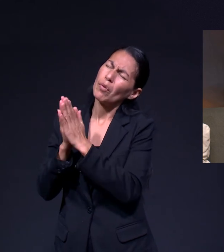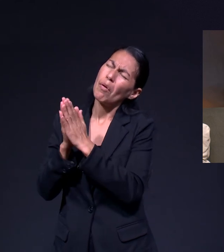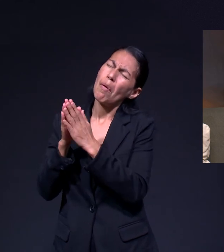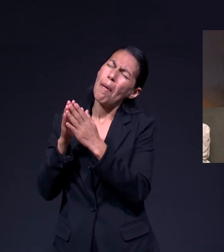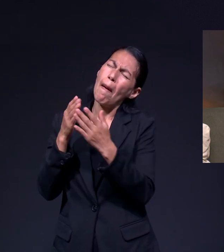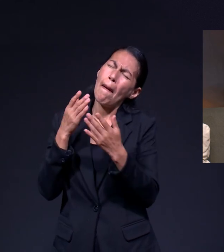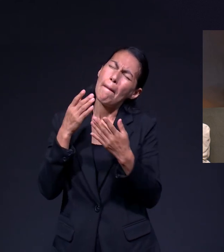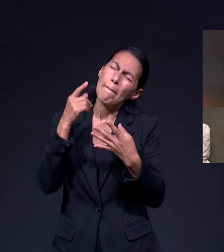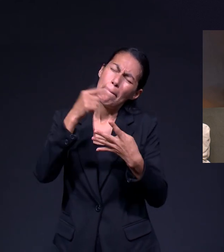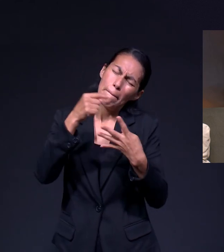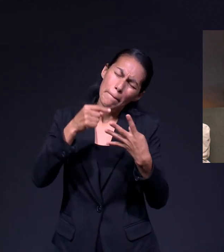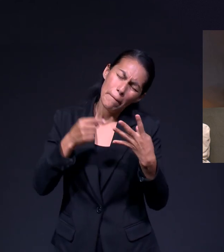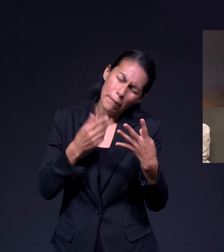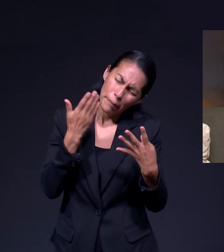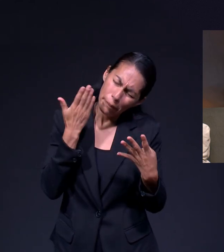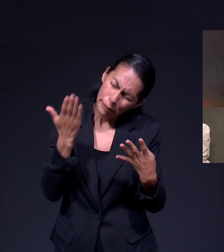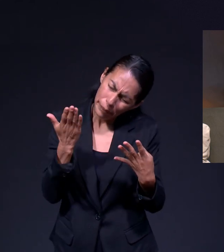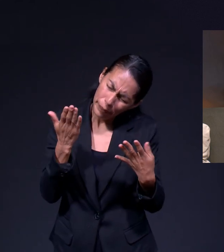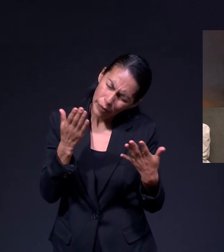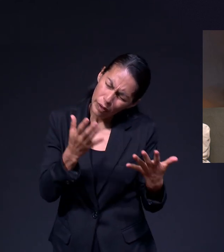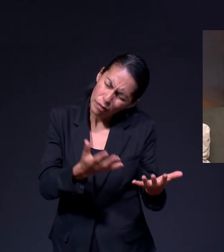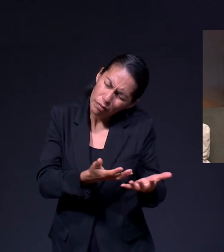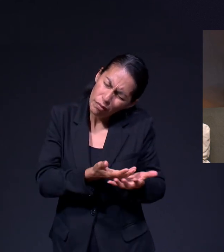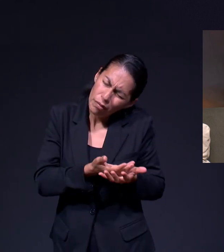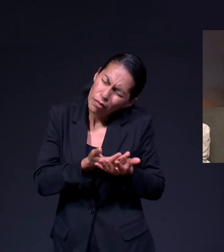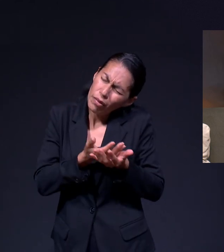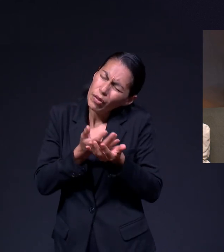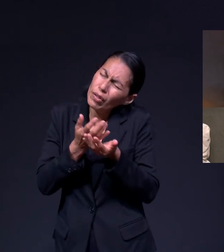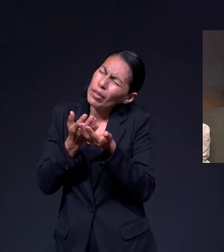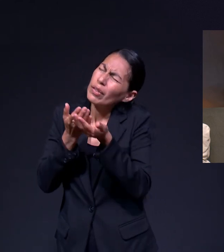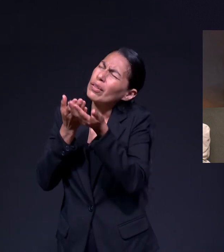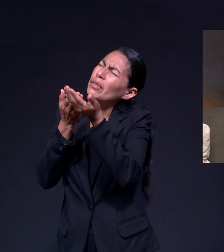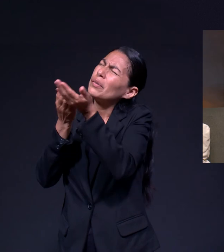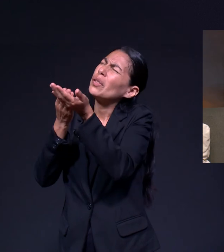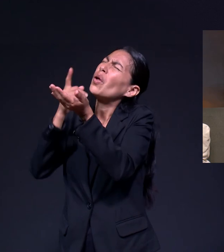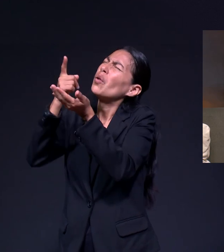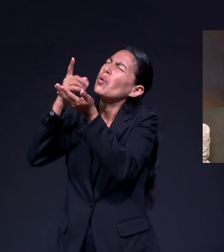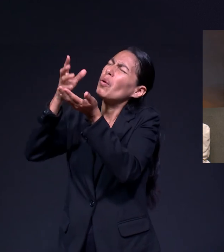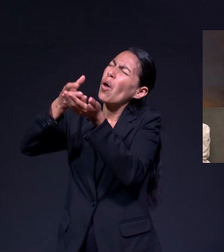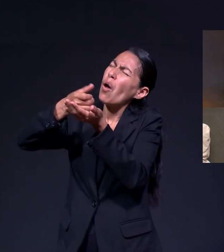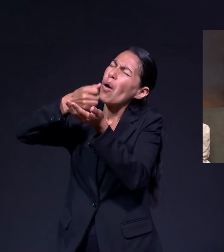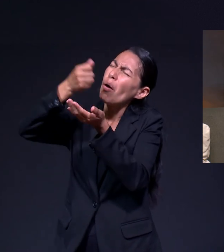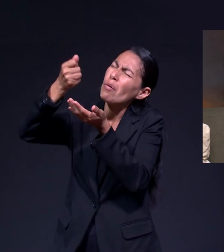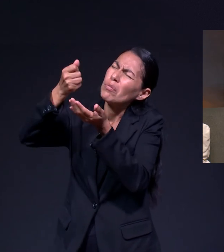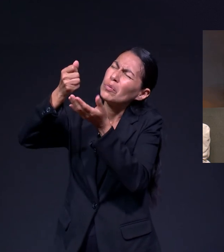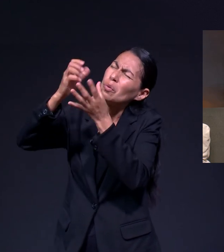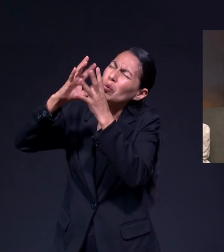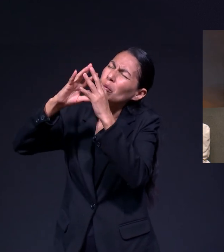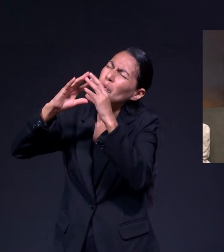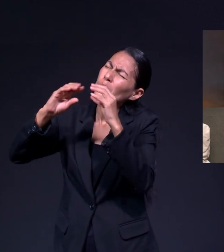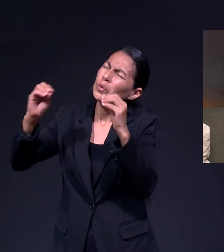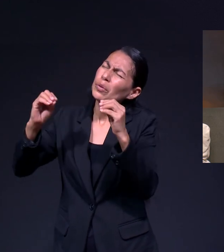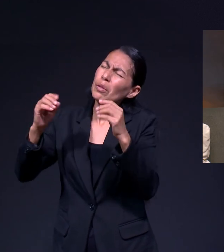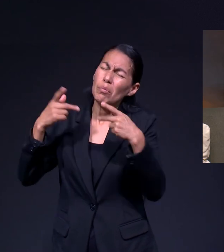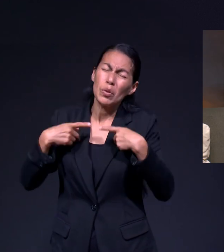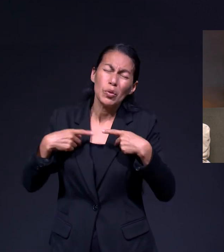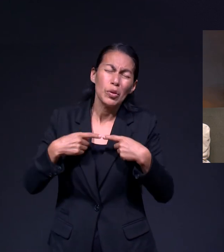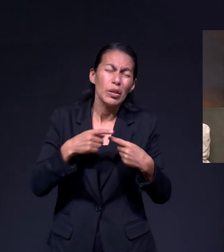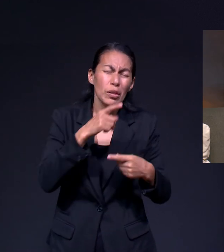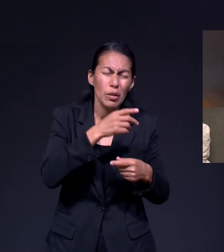en tus manos responde no señor as milagros en nuestras vidas y que toda persona que esté